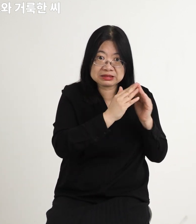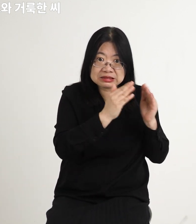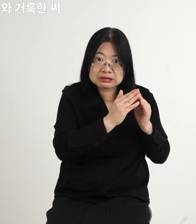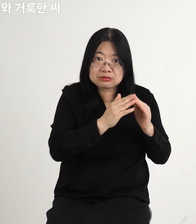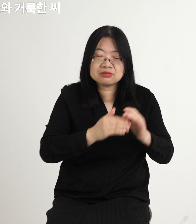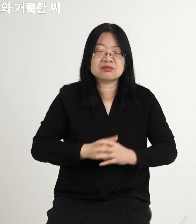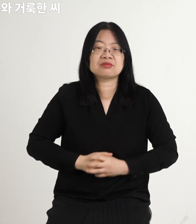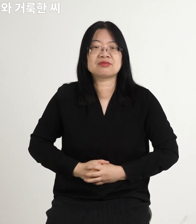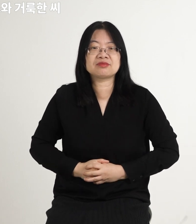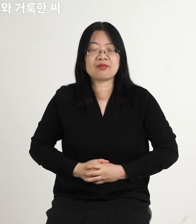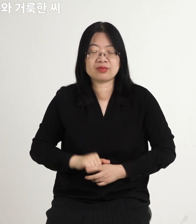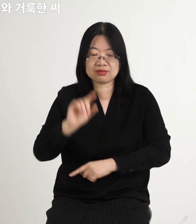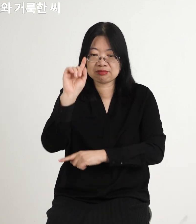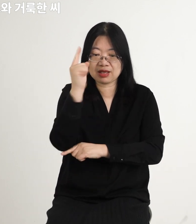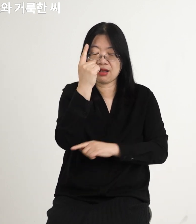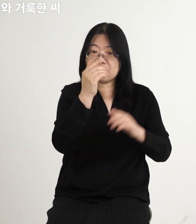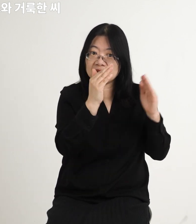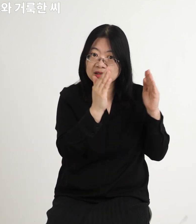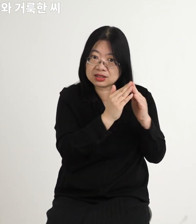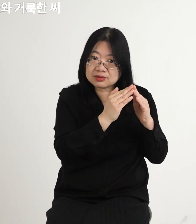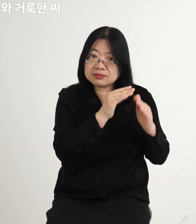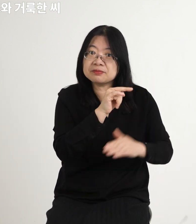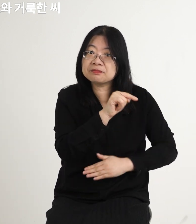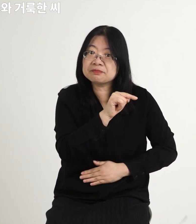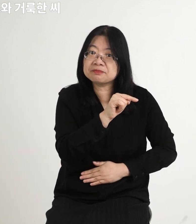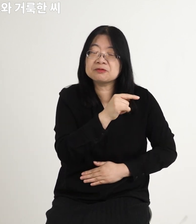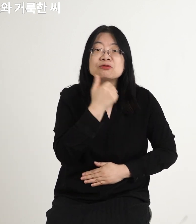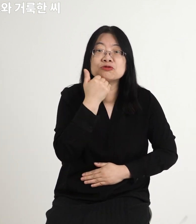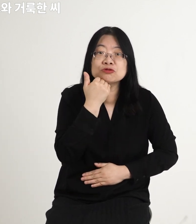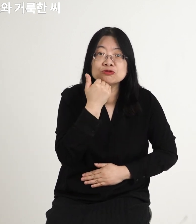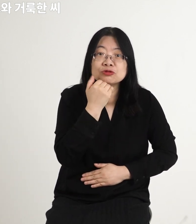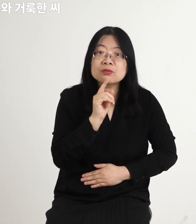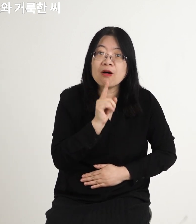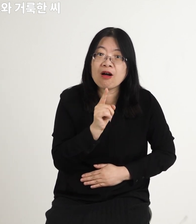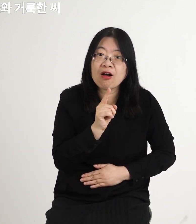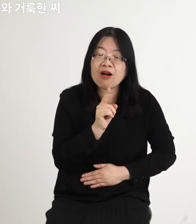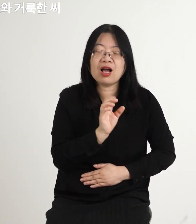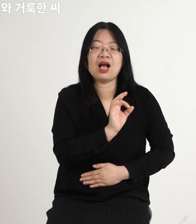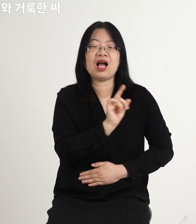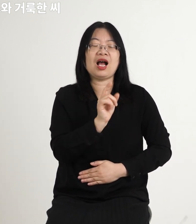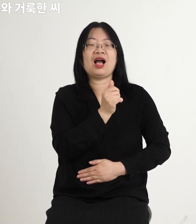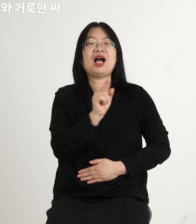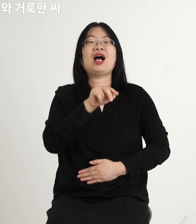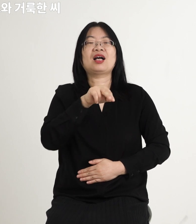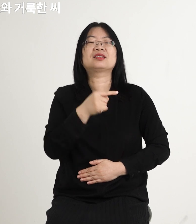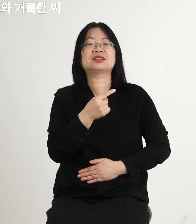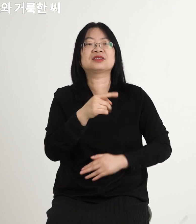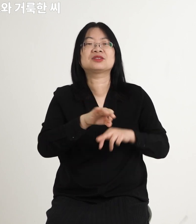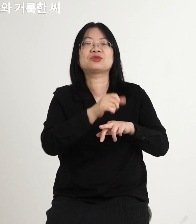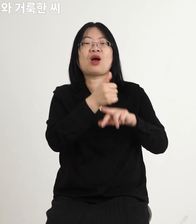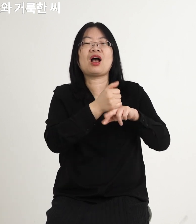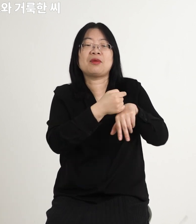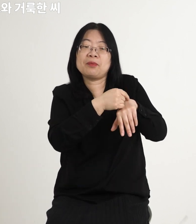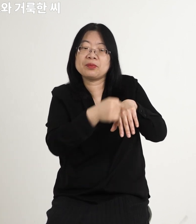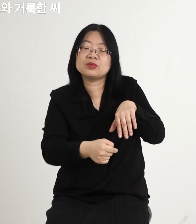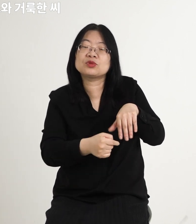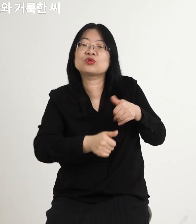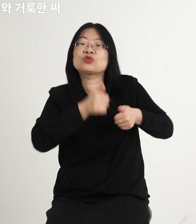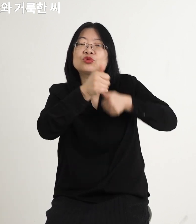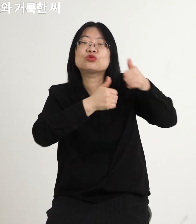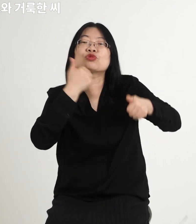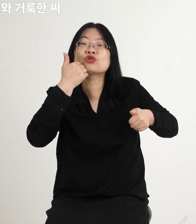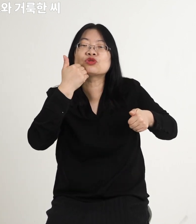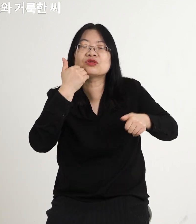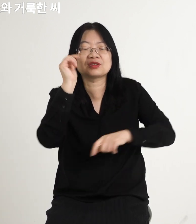여러분, 다윗의 집은 누구를 가리키는 거예요? 아스 왕이 어느 집 혈통이에요?